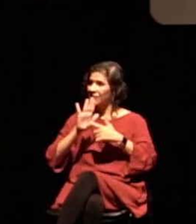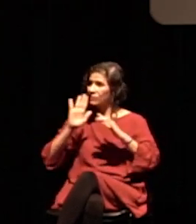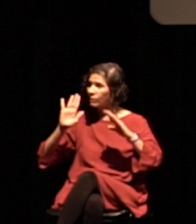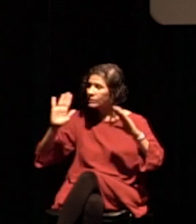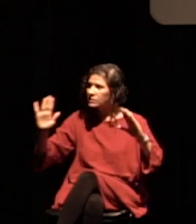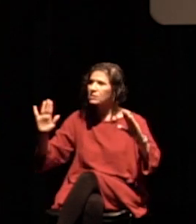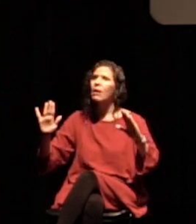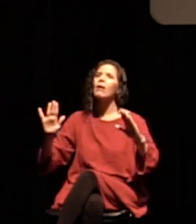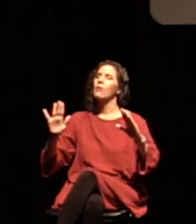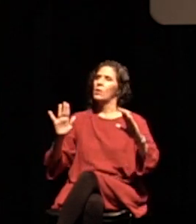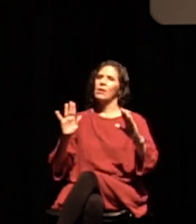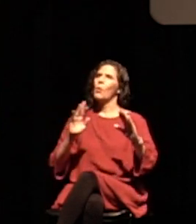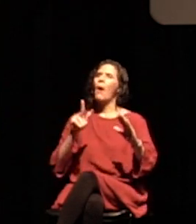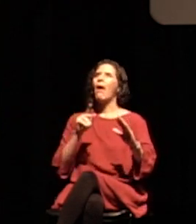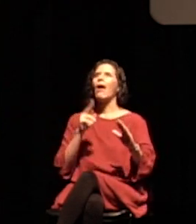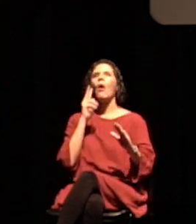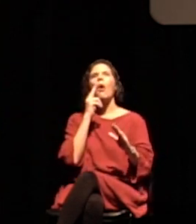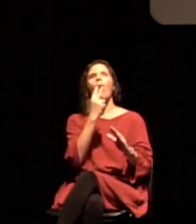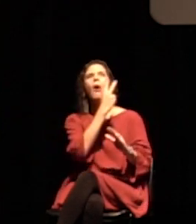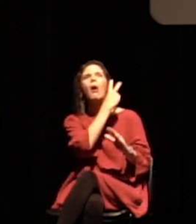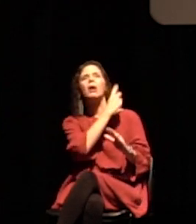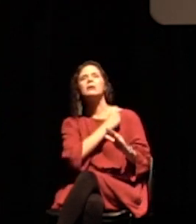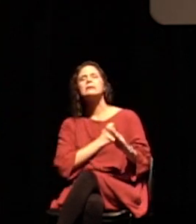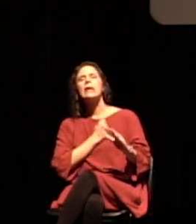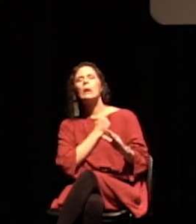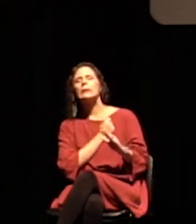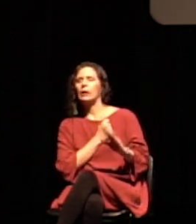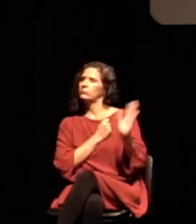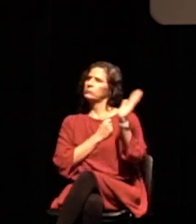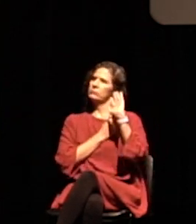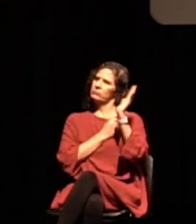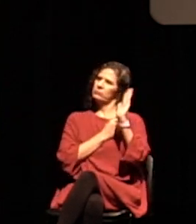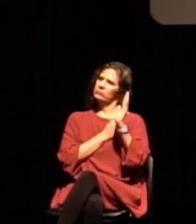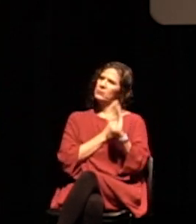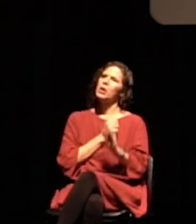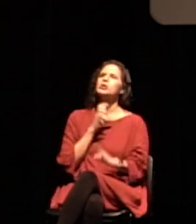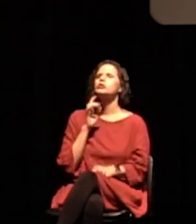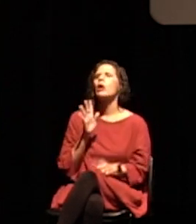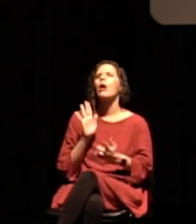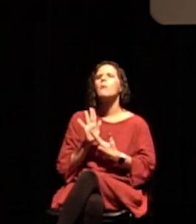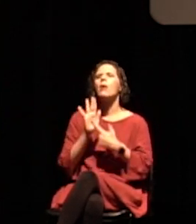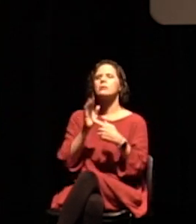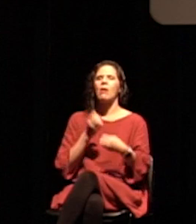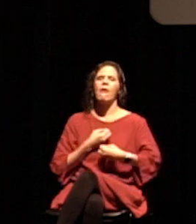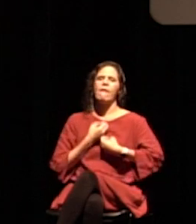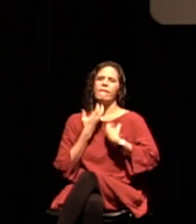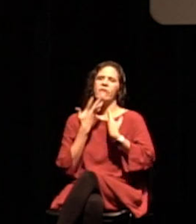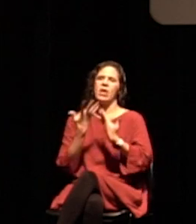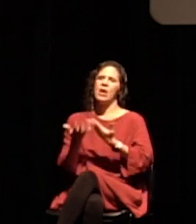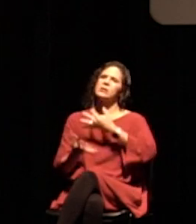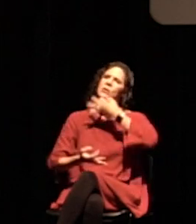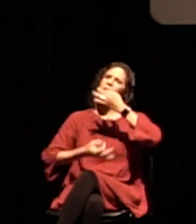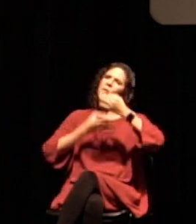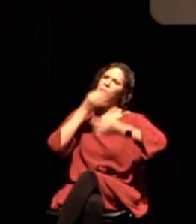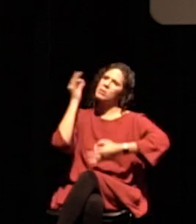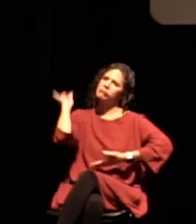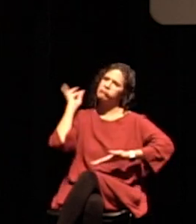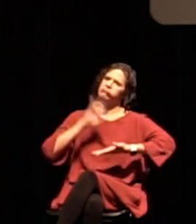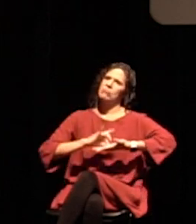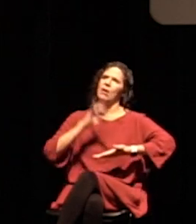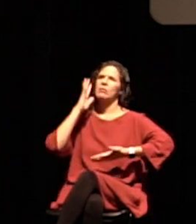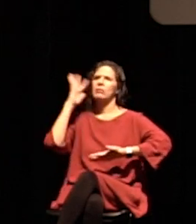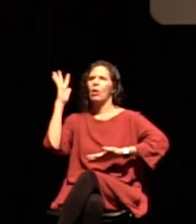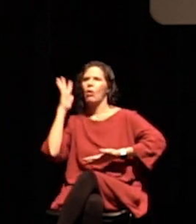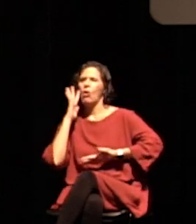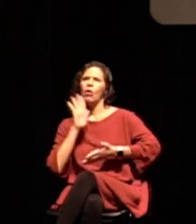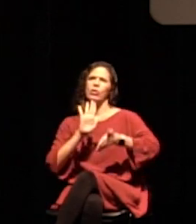uma exposição saudosista, ela não é uma exposição que simplesmente nos oferece argumentos legítimos,